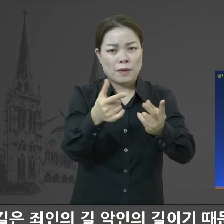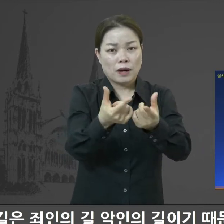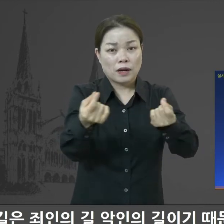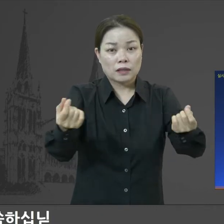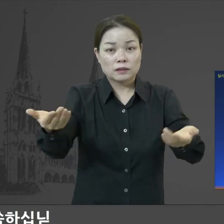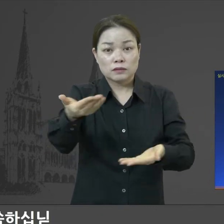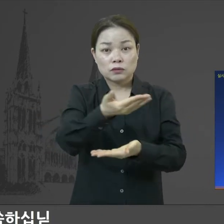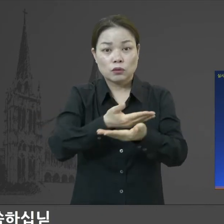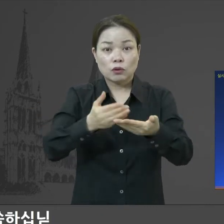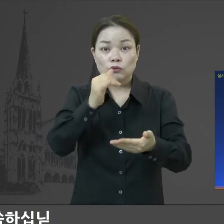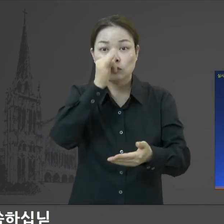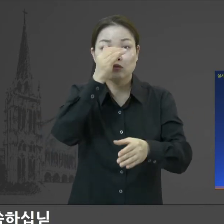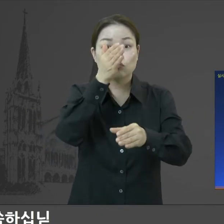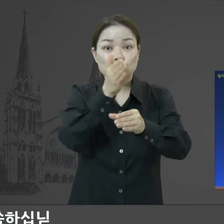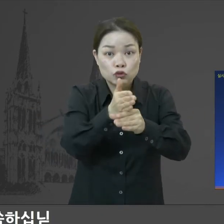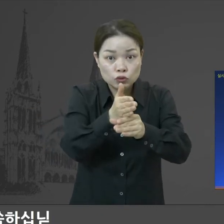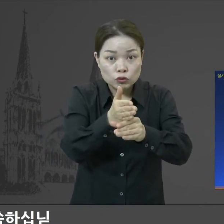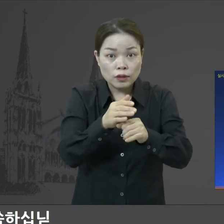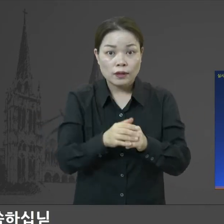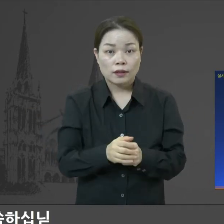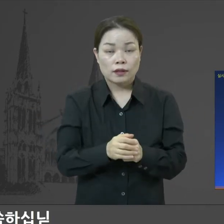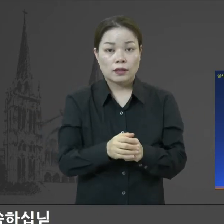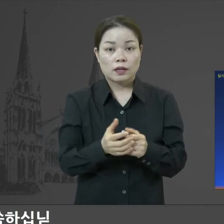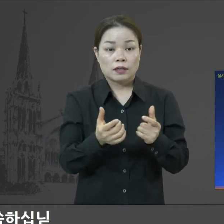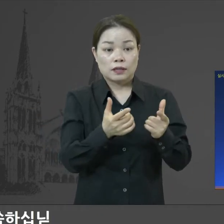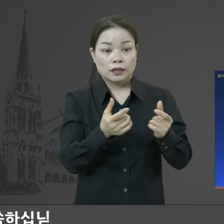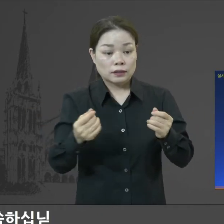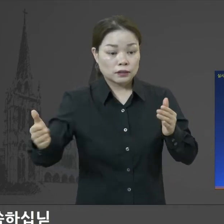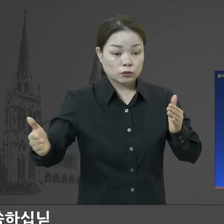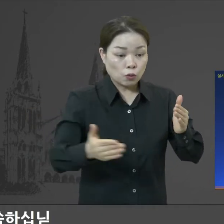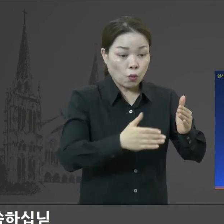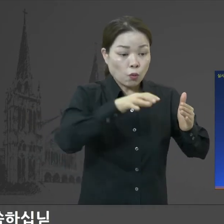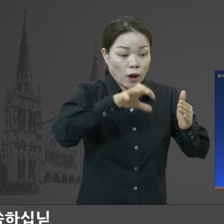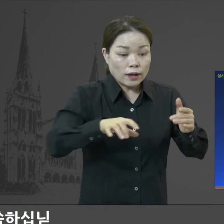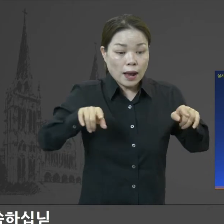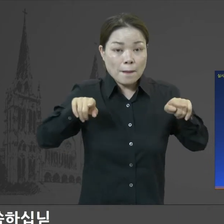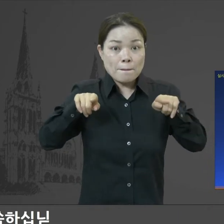공유합니다. 같은 공간도 공유해요.